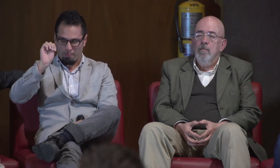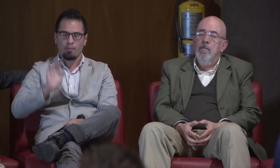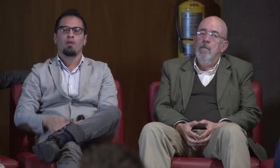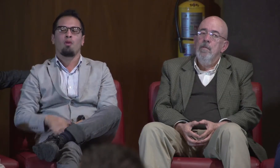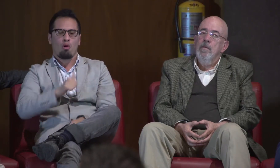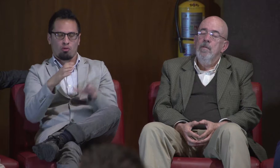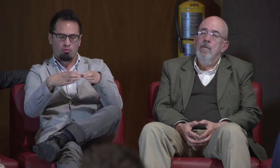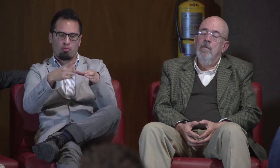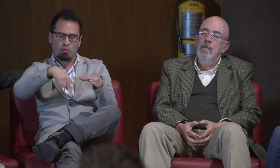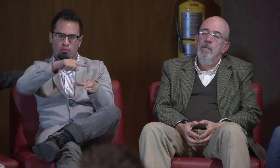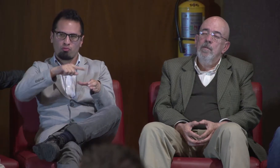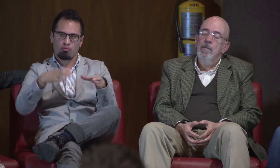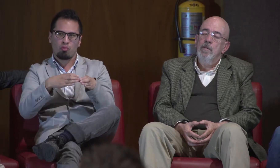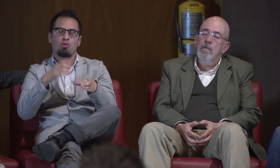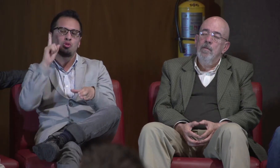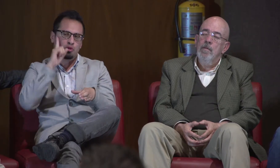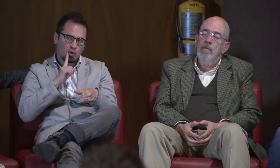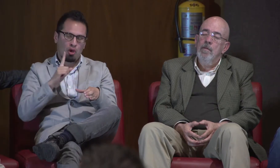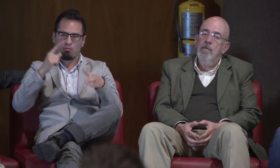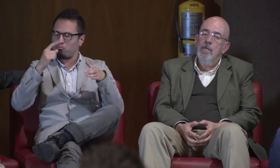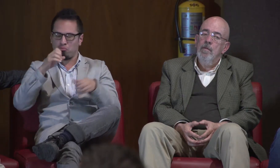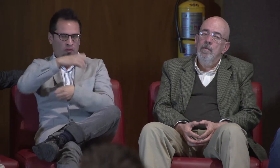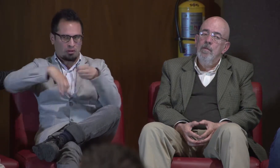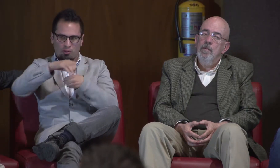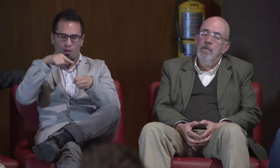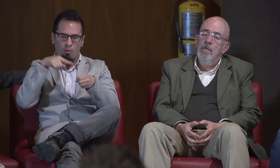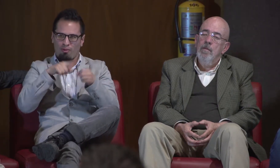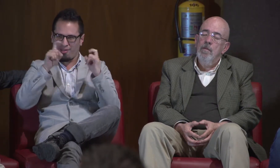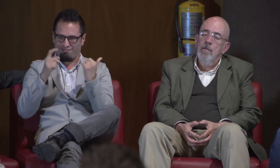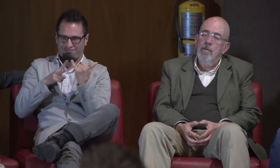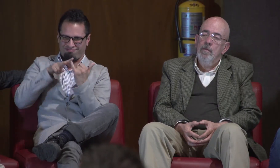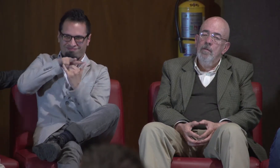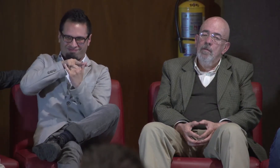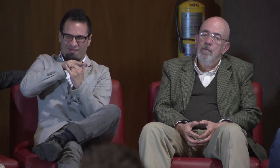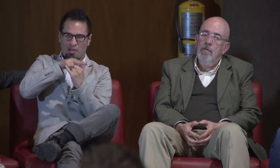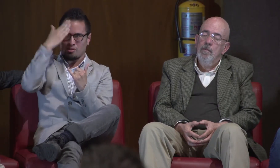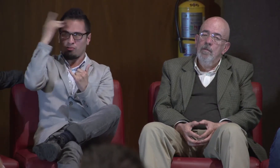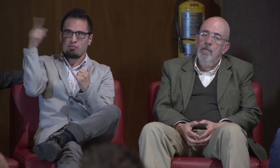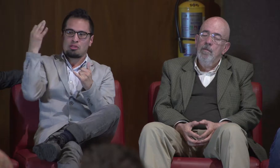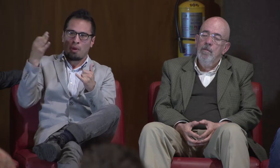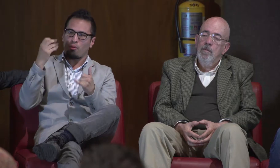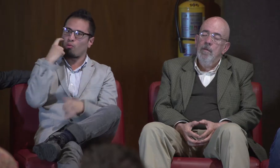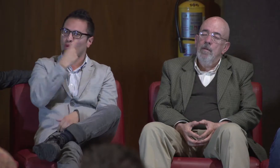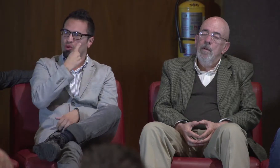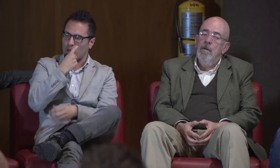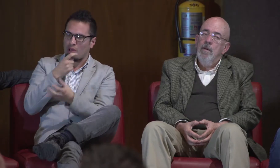Mundial, y hablamos específicamente de una población afectada, por ejemplo, la comunidad